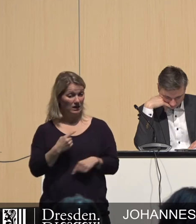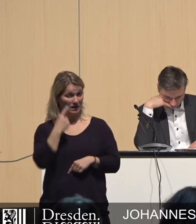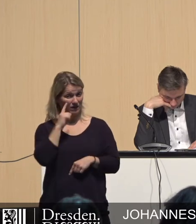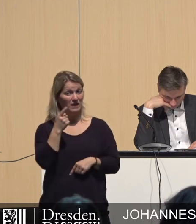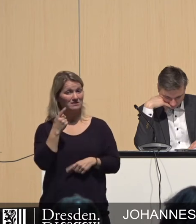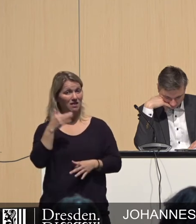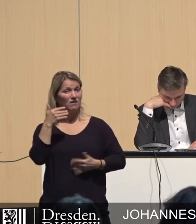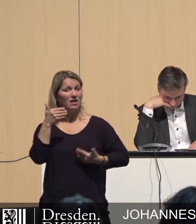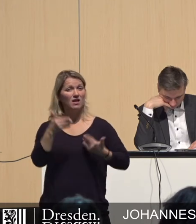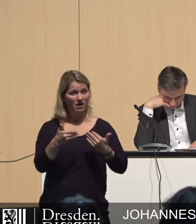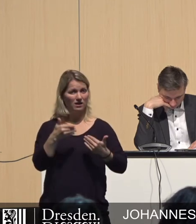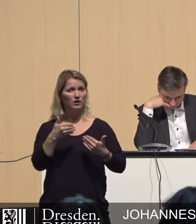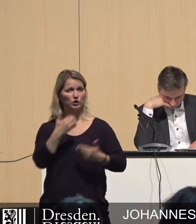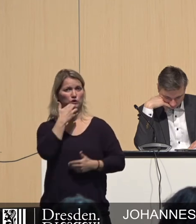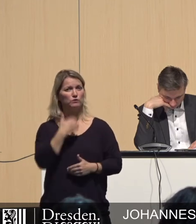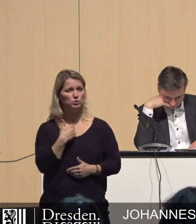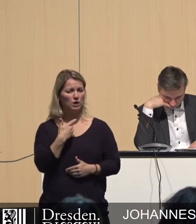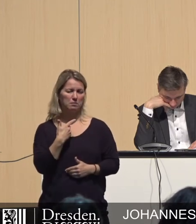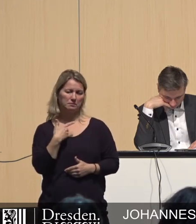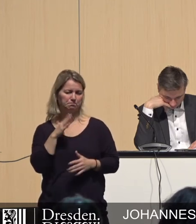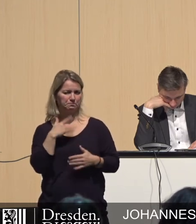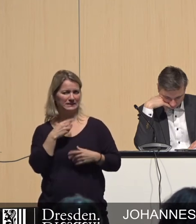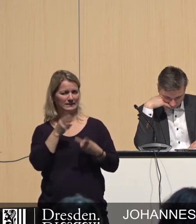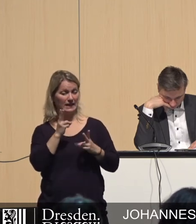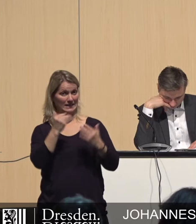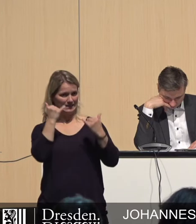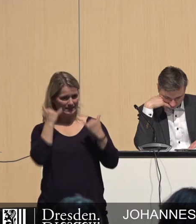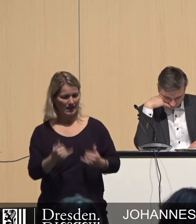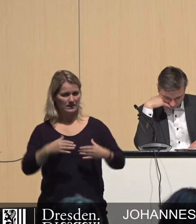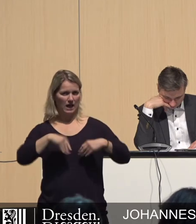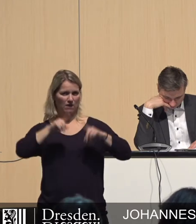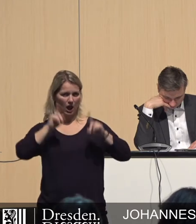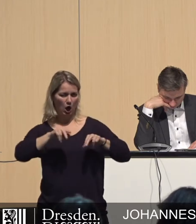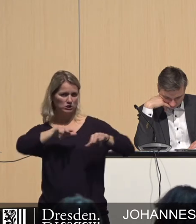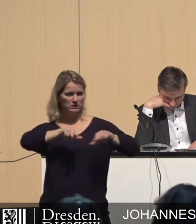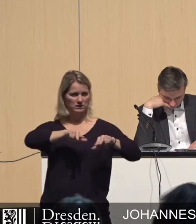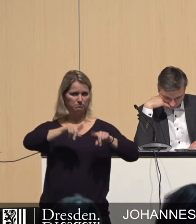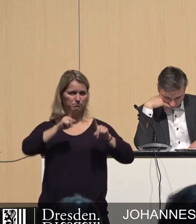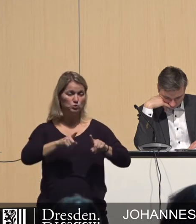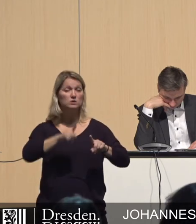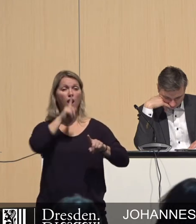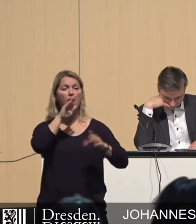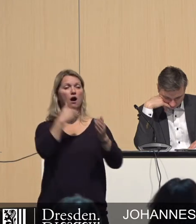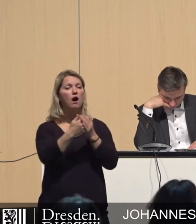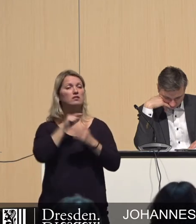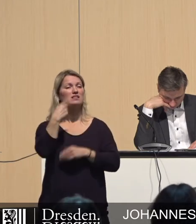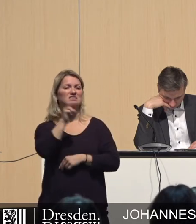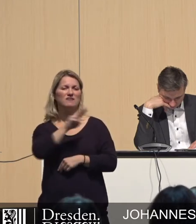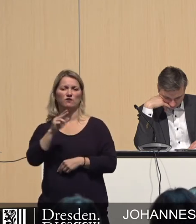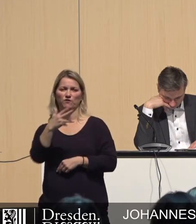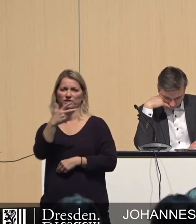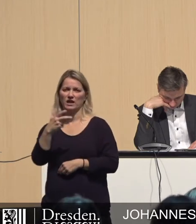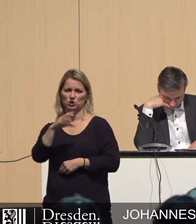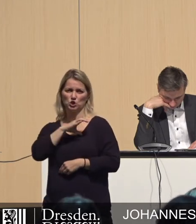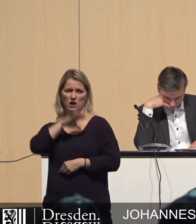ist, aber wir sind uns sicher, wir müssen diesen Weg jetzt beginnen, damit wir die Chance haben, überhaupt 2035